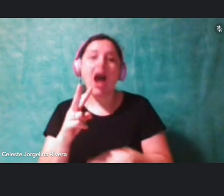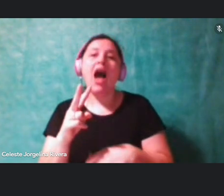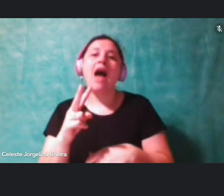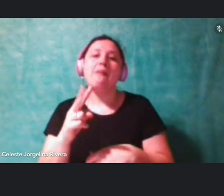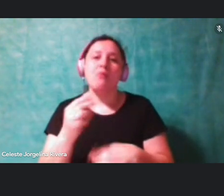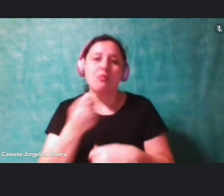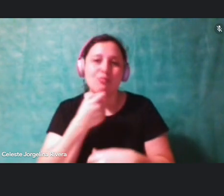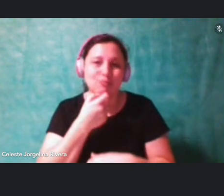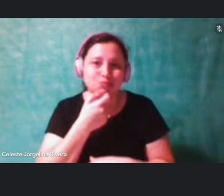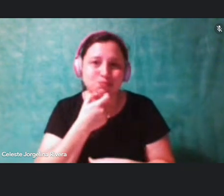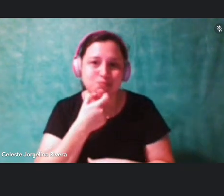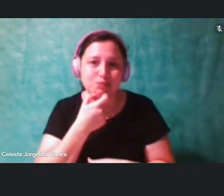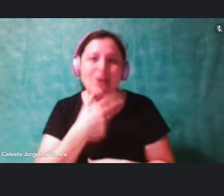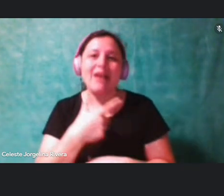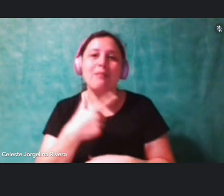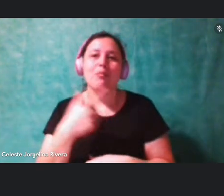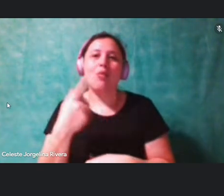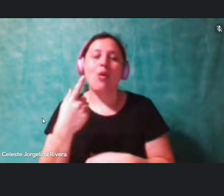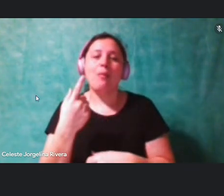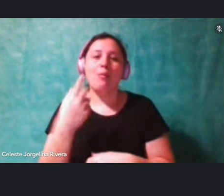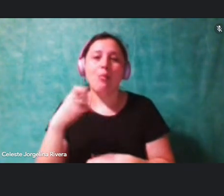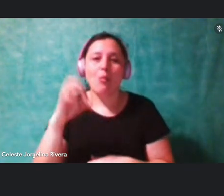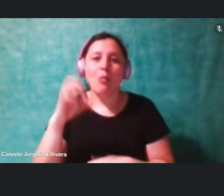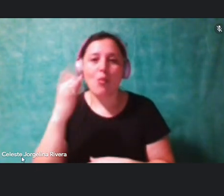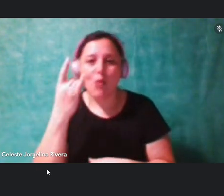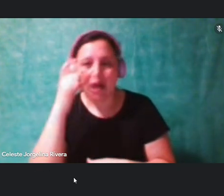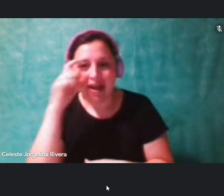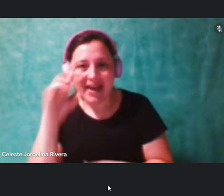ser definida, ¿sí? Entonces,